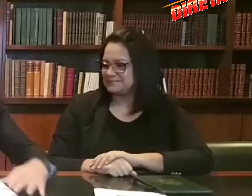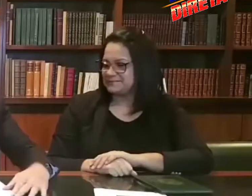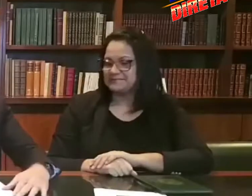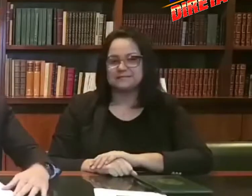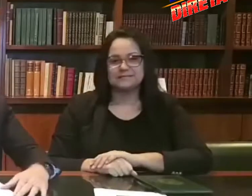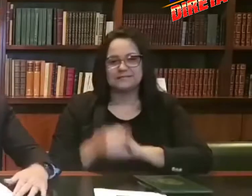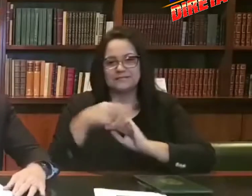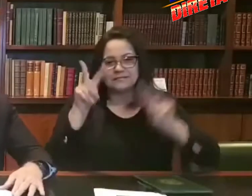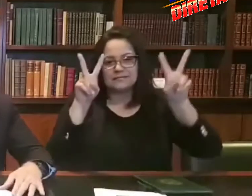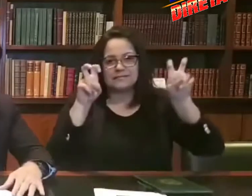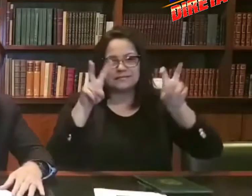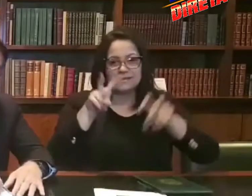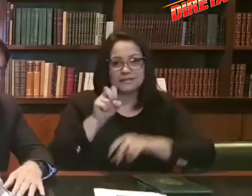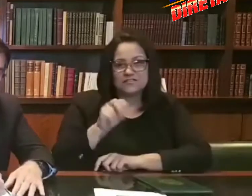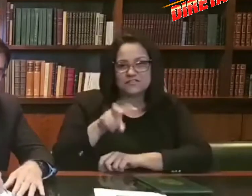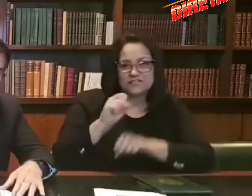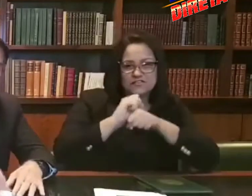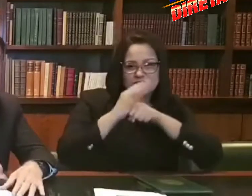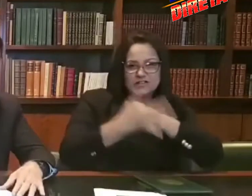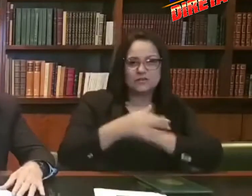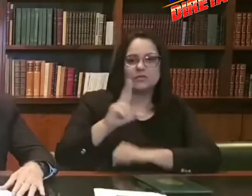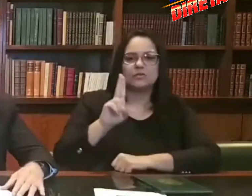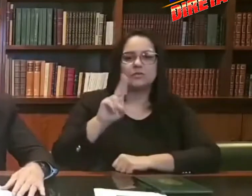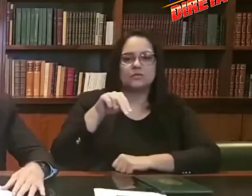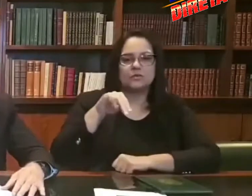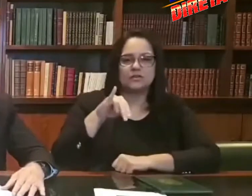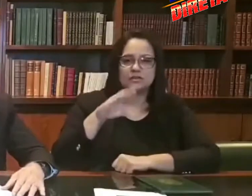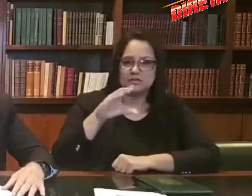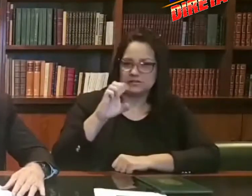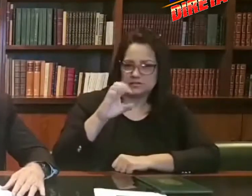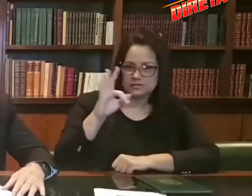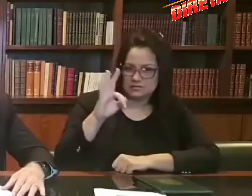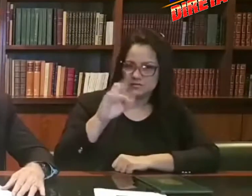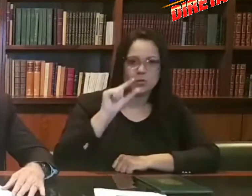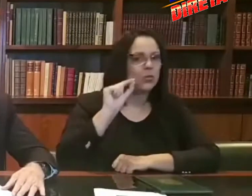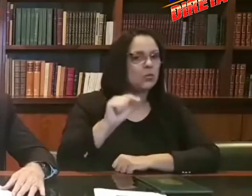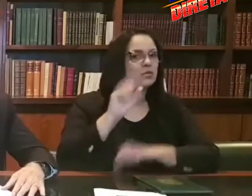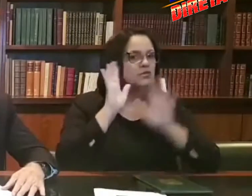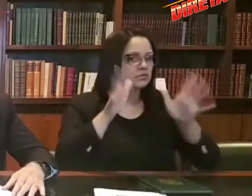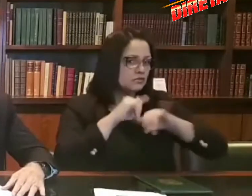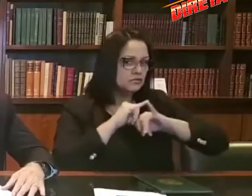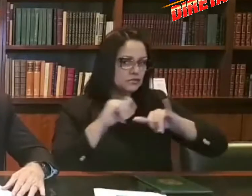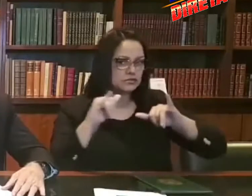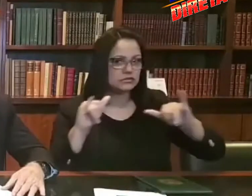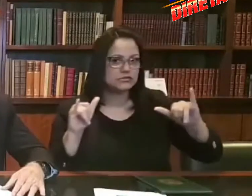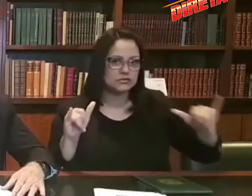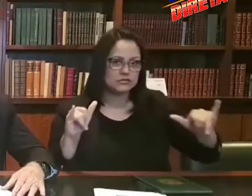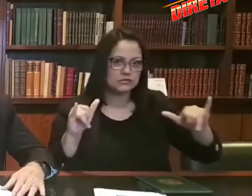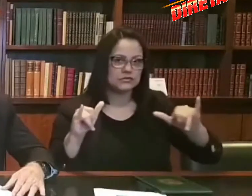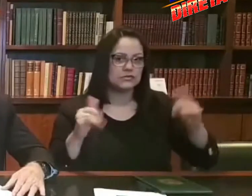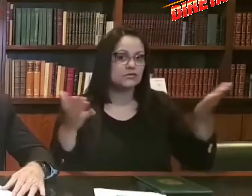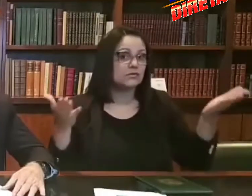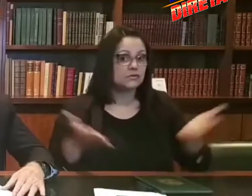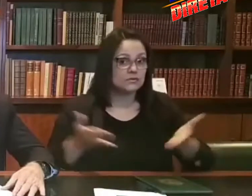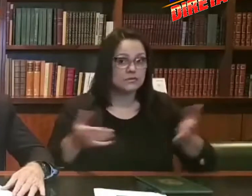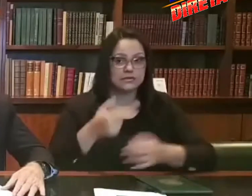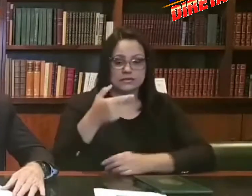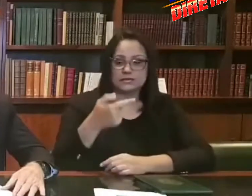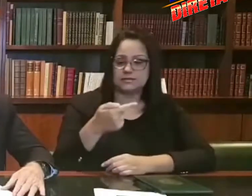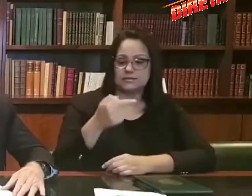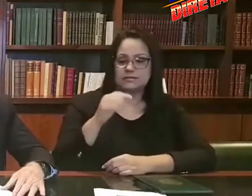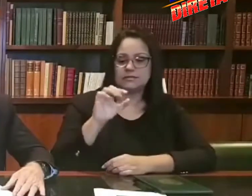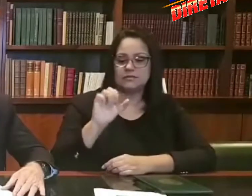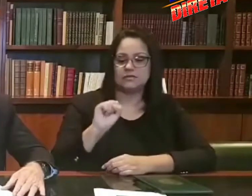Essa questão do vírus, né? A Unicef acabou de divulgar que temos hoje em dia